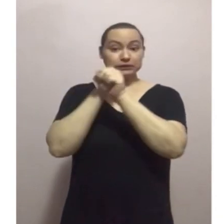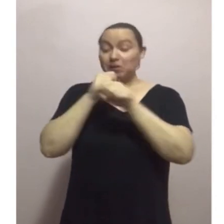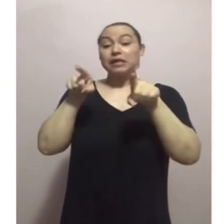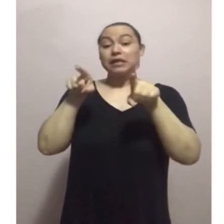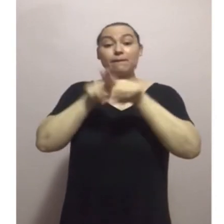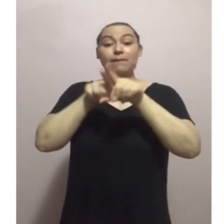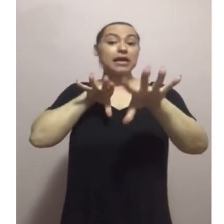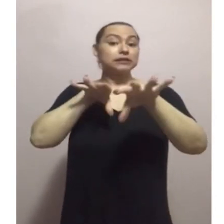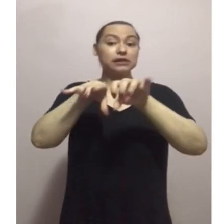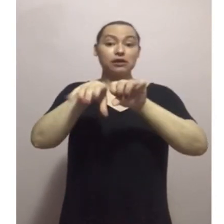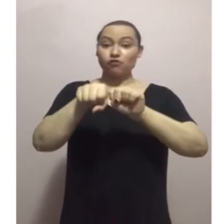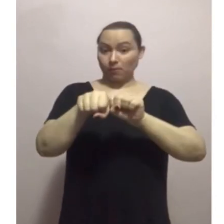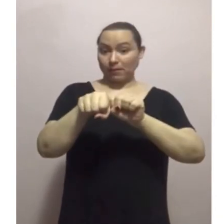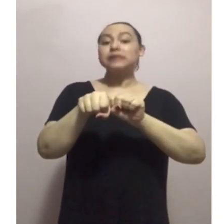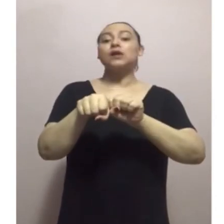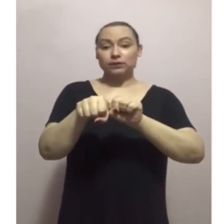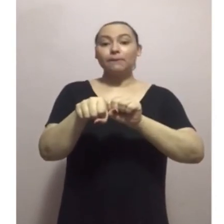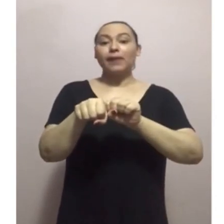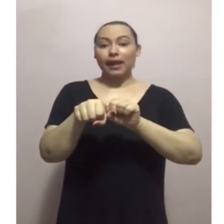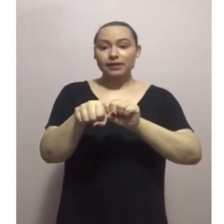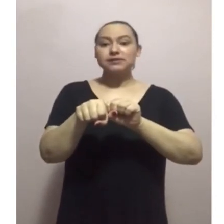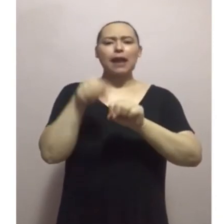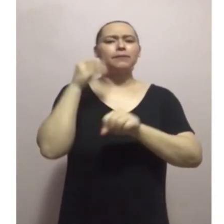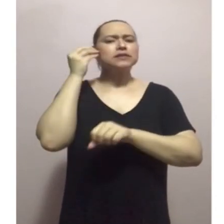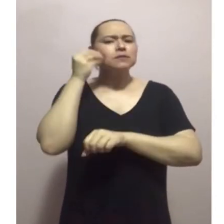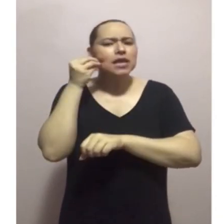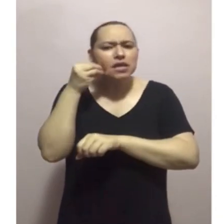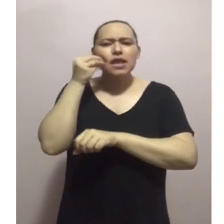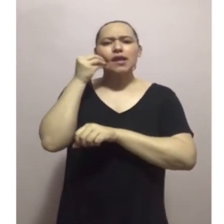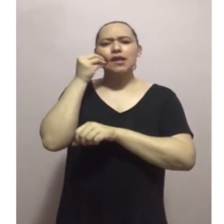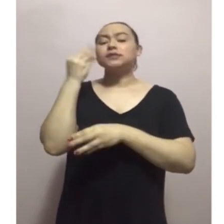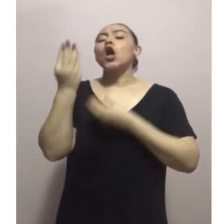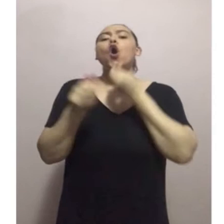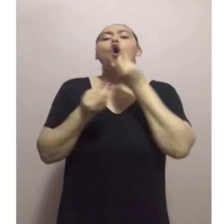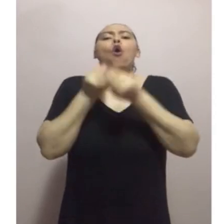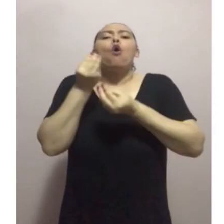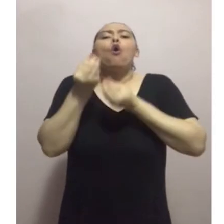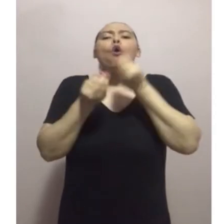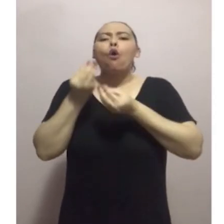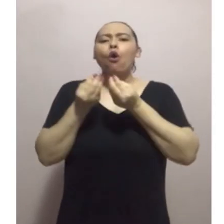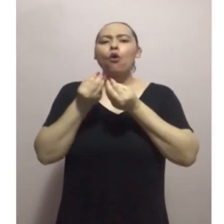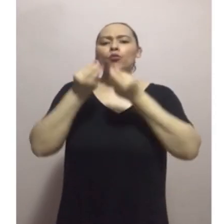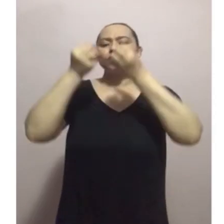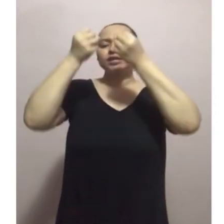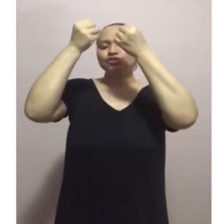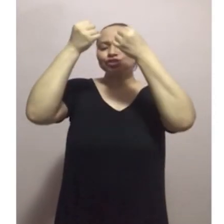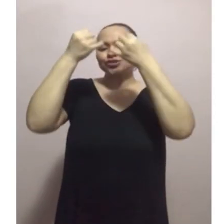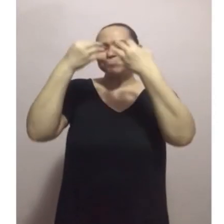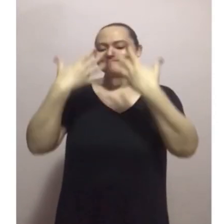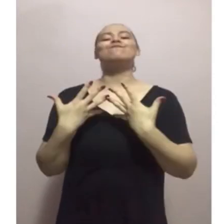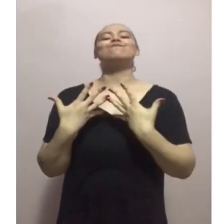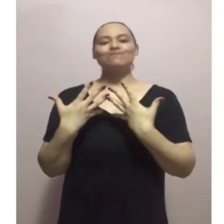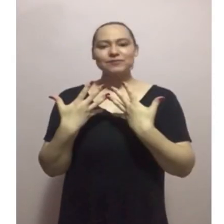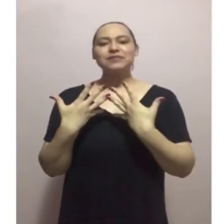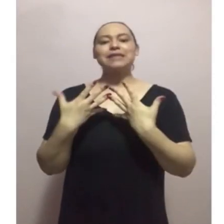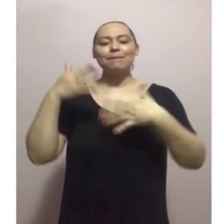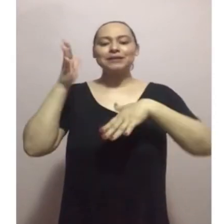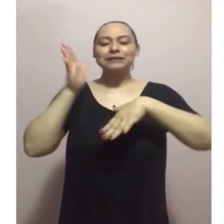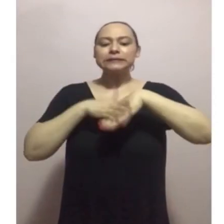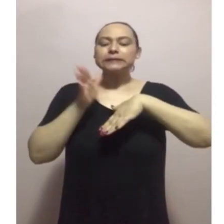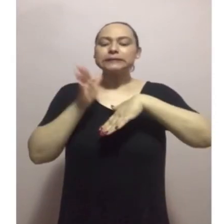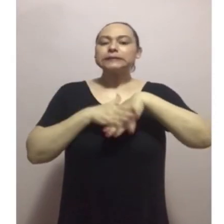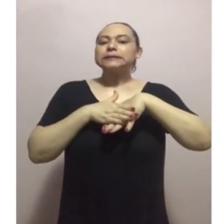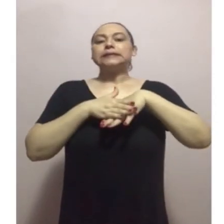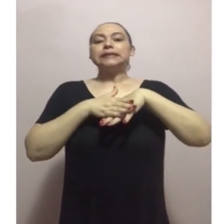sua formação, né, a sua bagagem para saber como é que a gente digeriu tudo isso. E eu acho